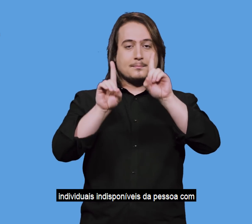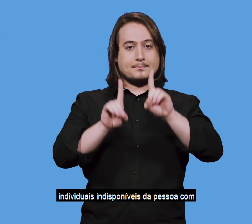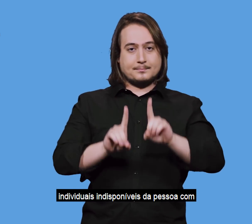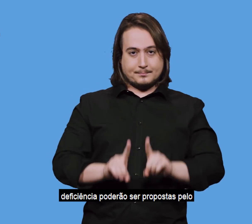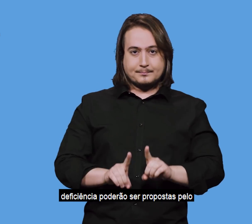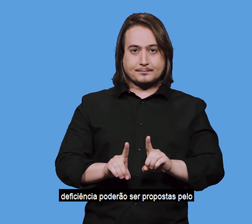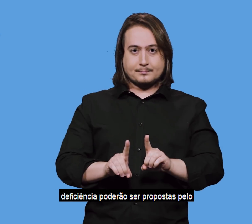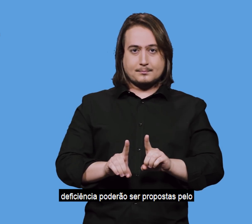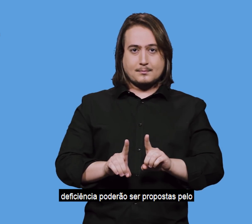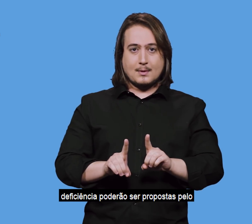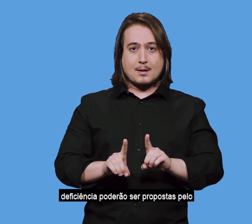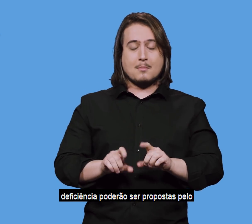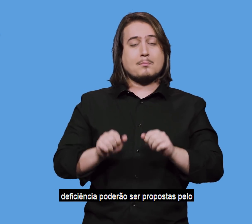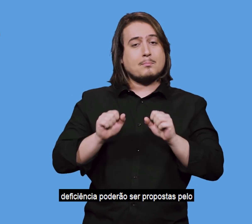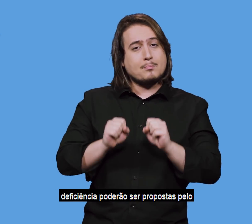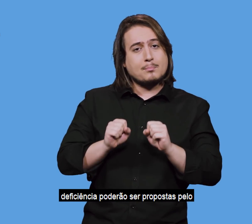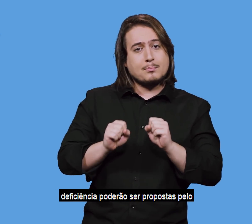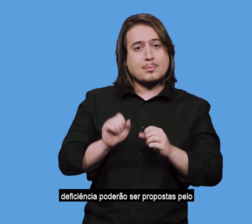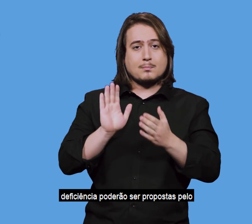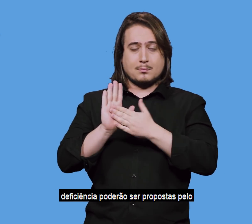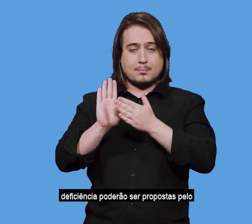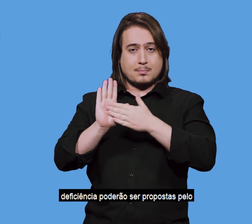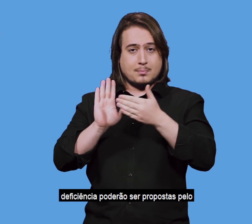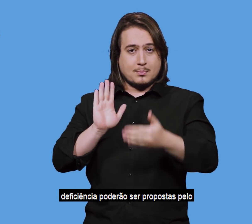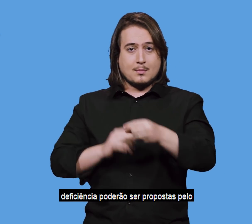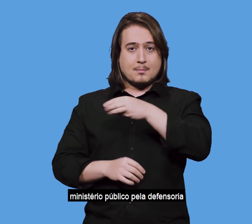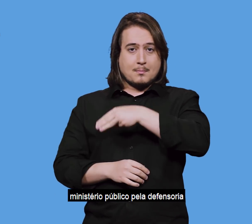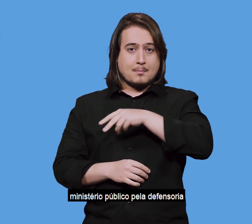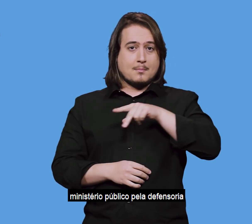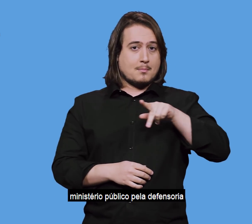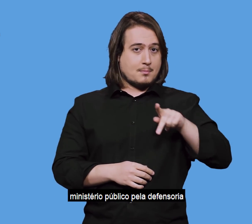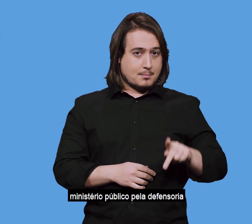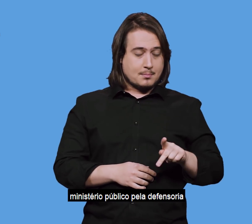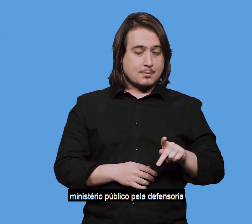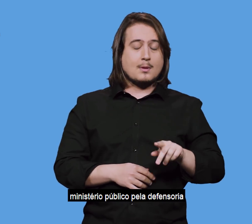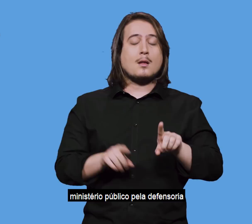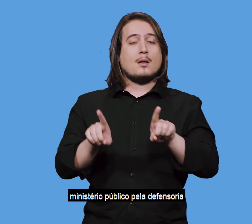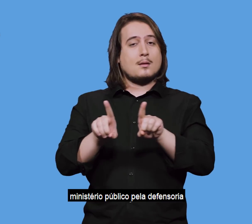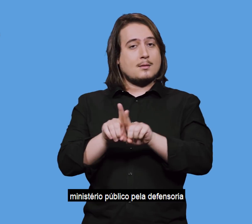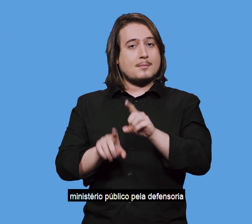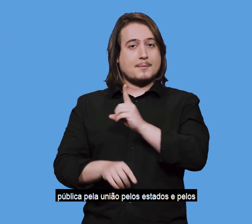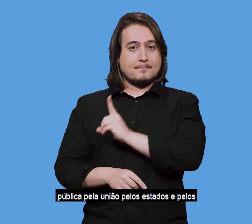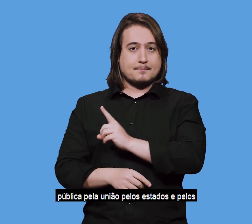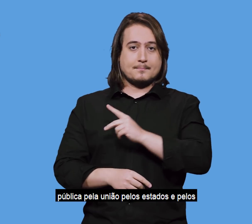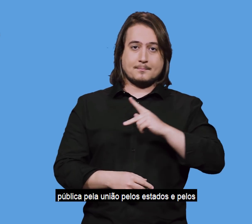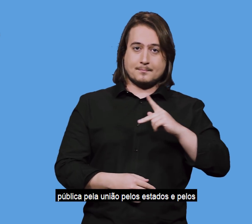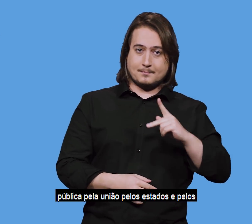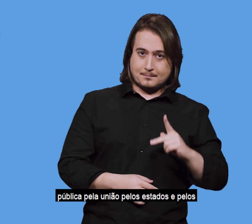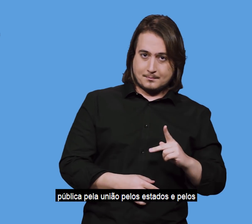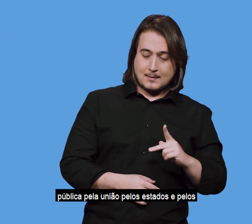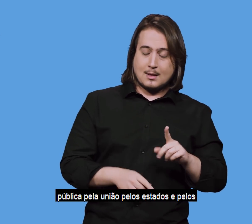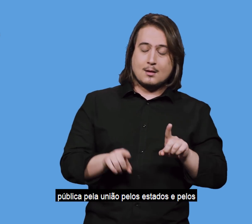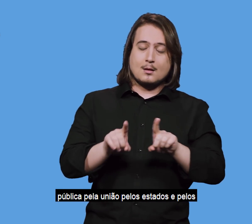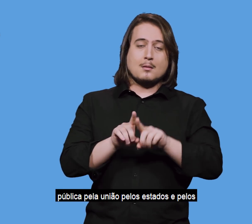deficiência poderão ser propostas pelo ministério público pela defensoria pública pela união